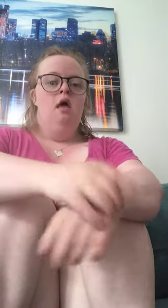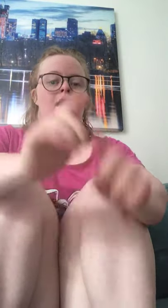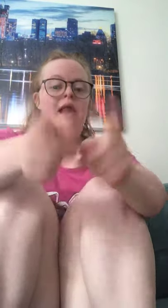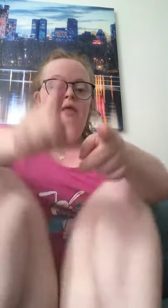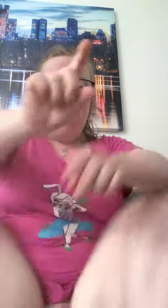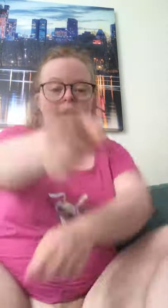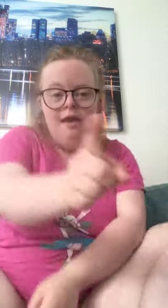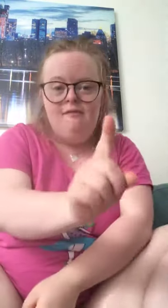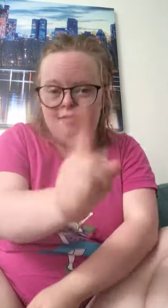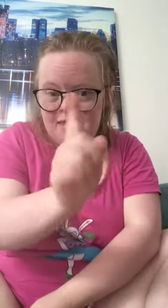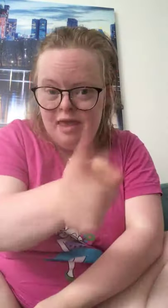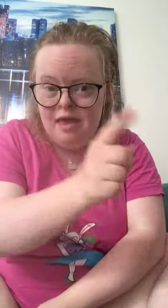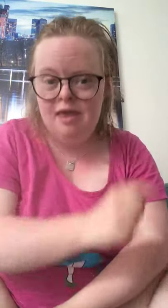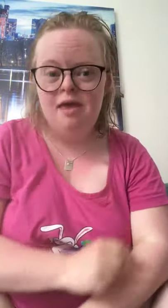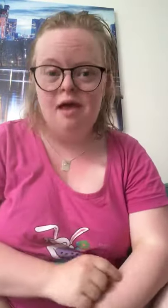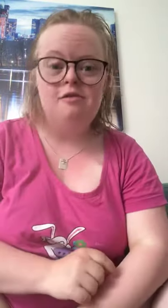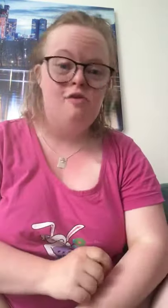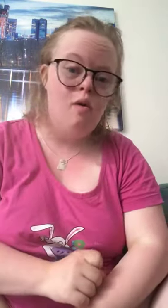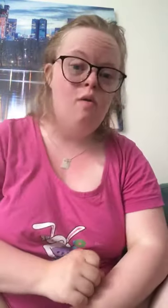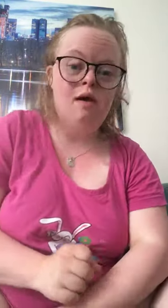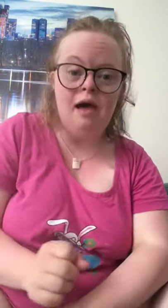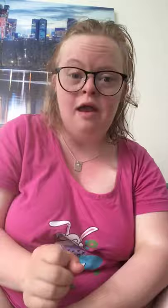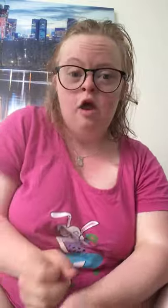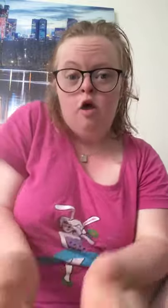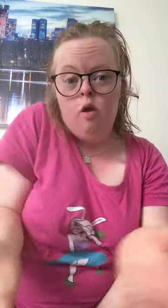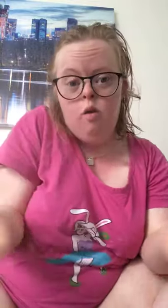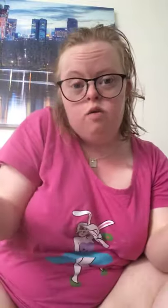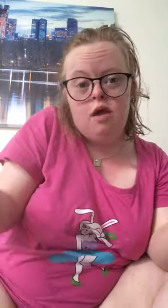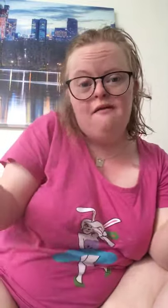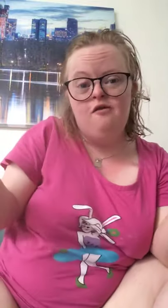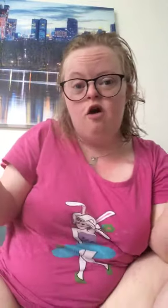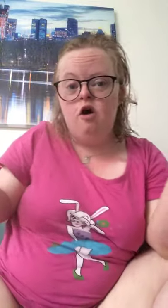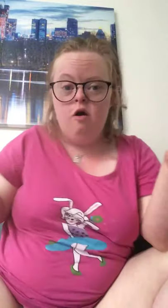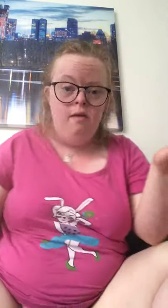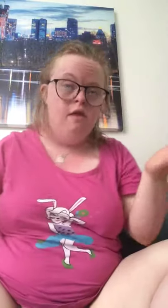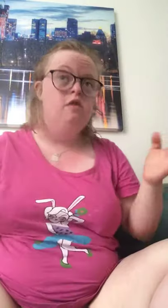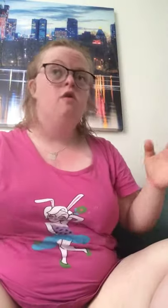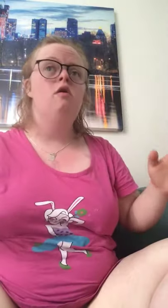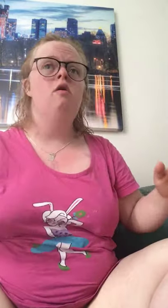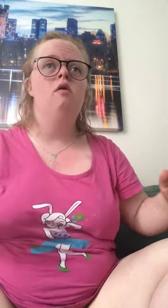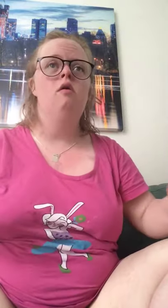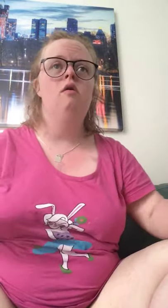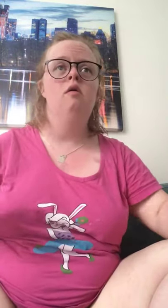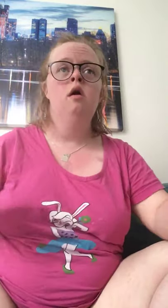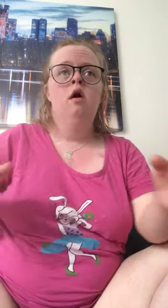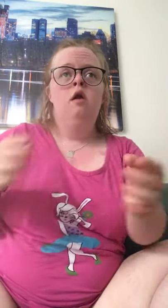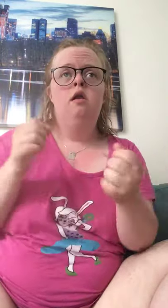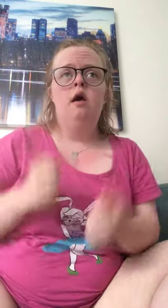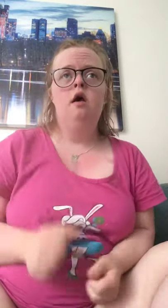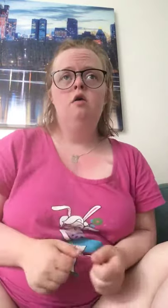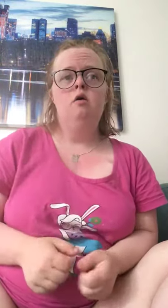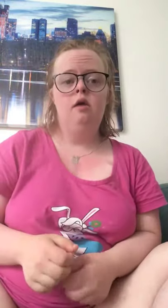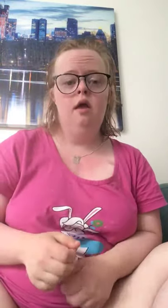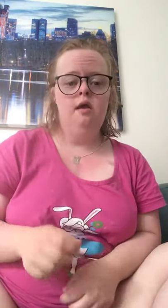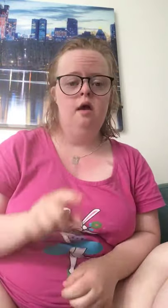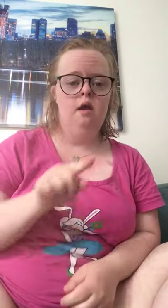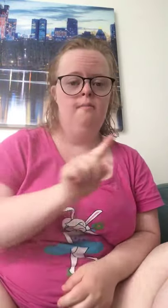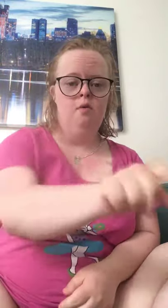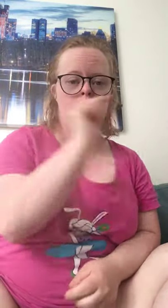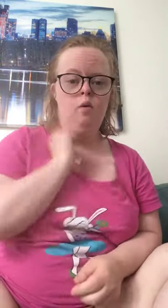Lämtar efter dig, jag står ju här utanför min dörr När jag rinner på,